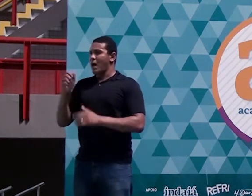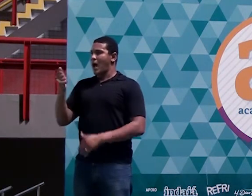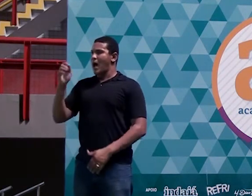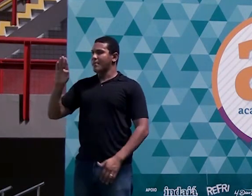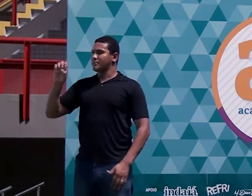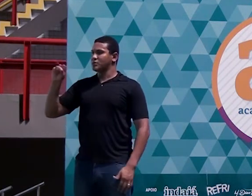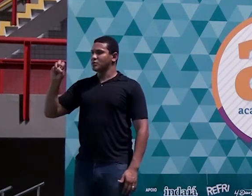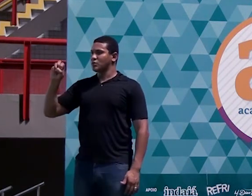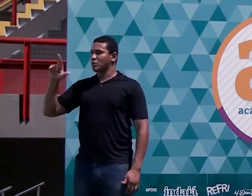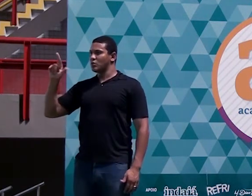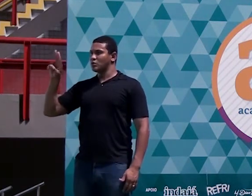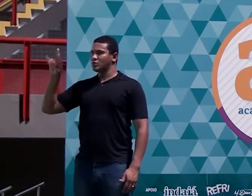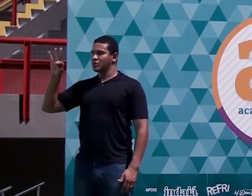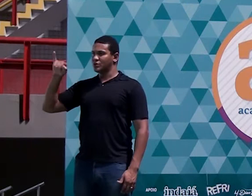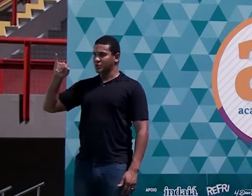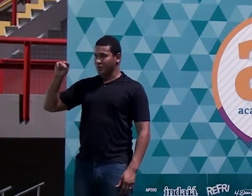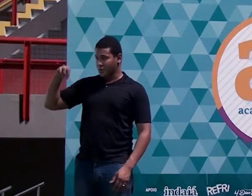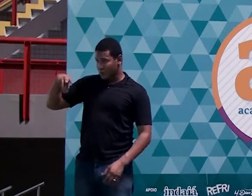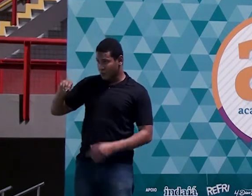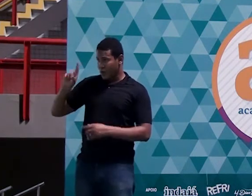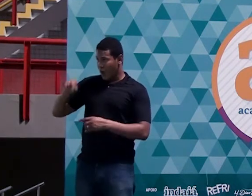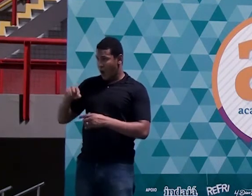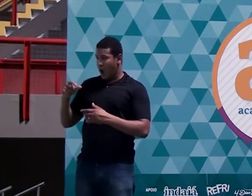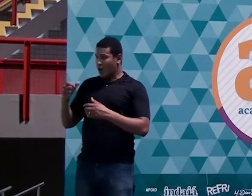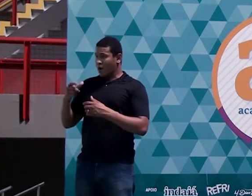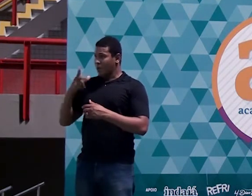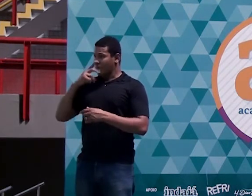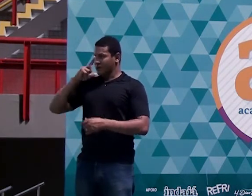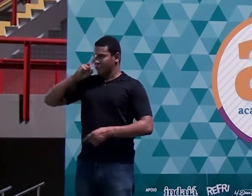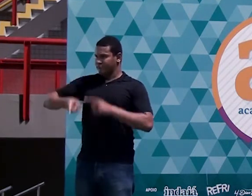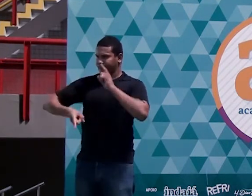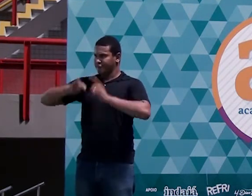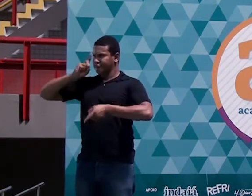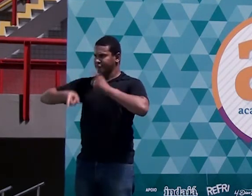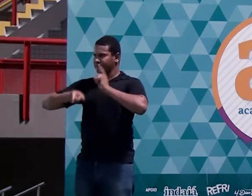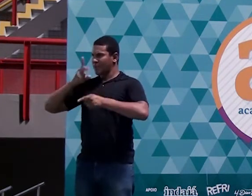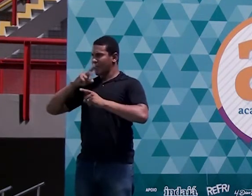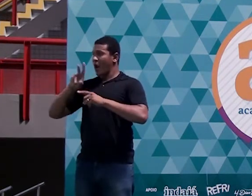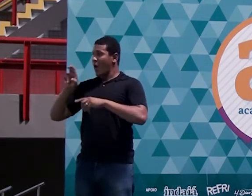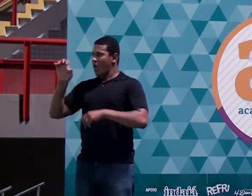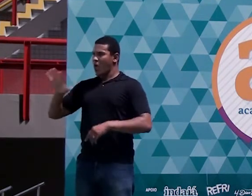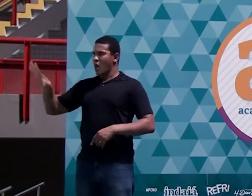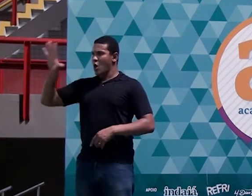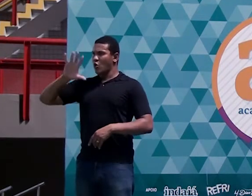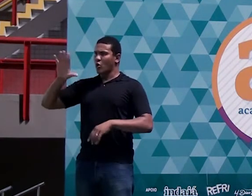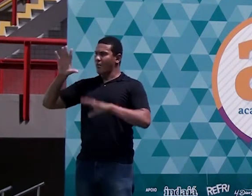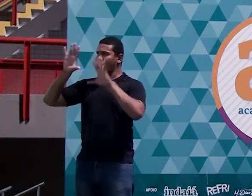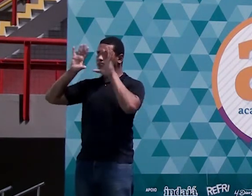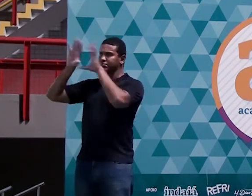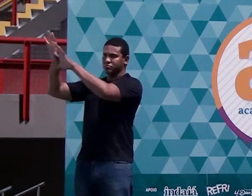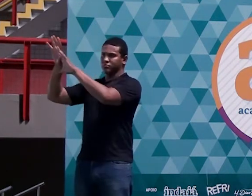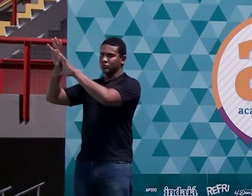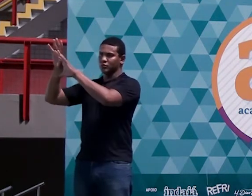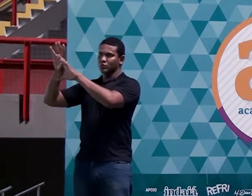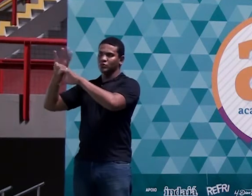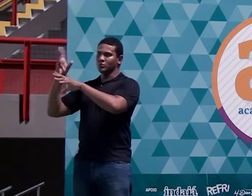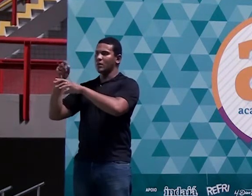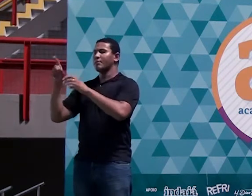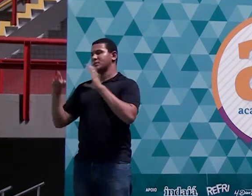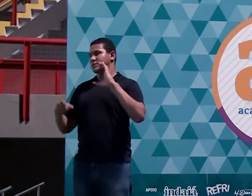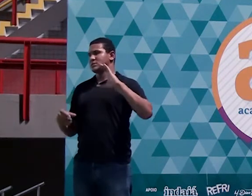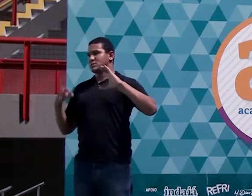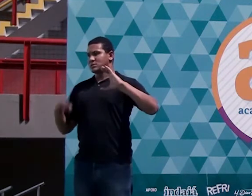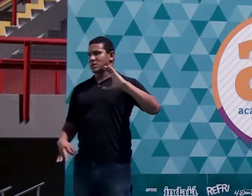de tudo que estava acontecendo, a Europa se centralizou. Beleza? Então, item C